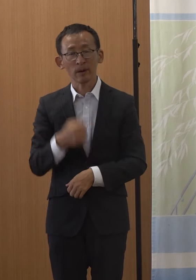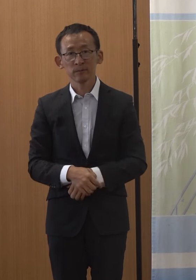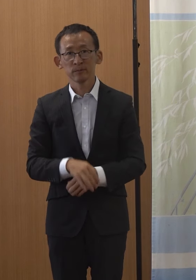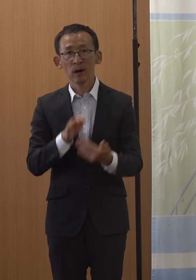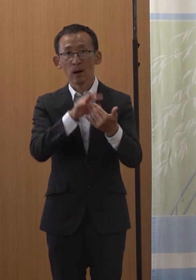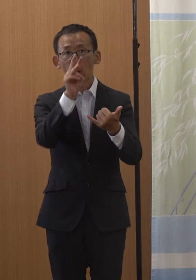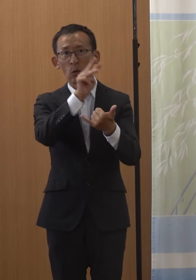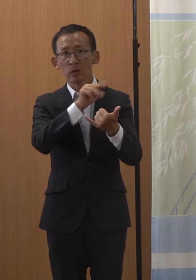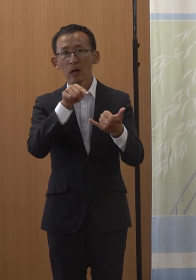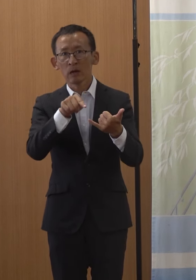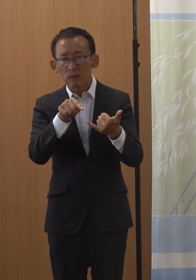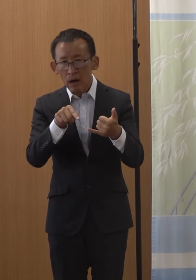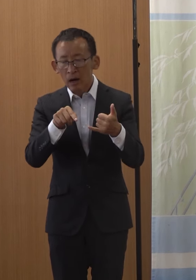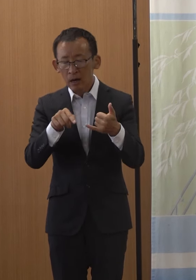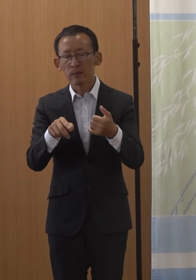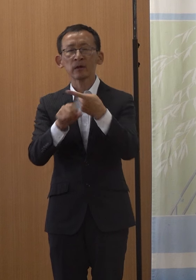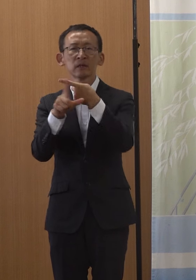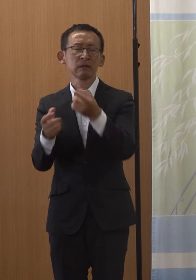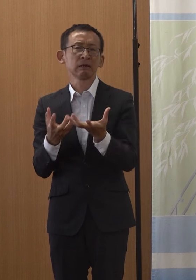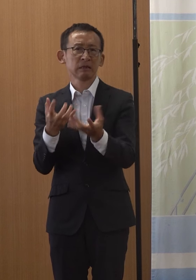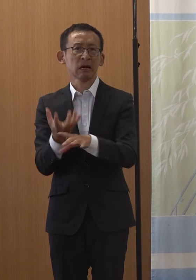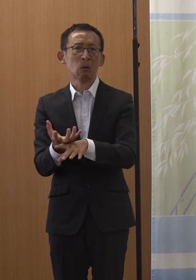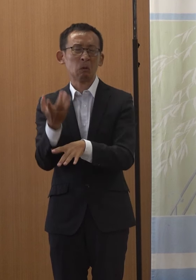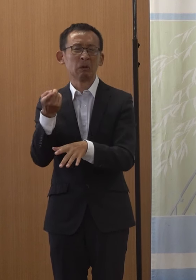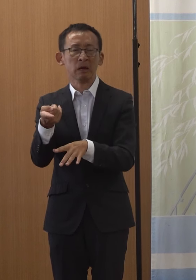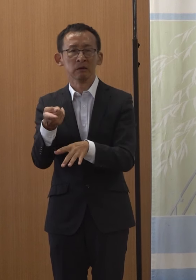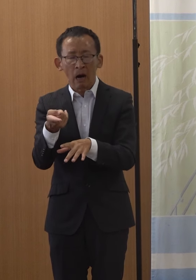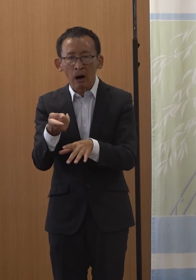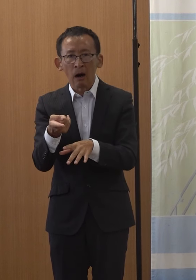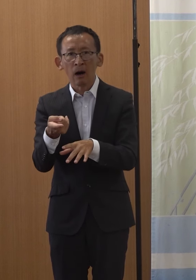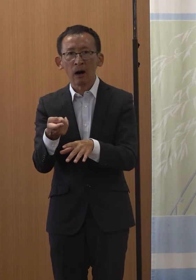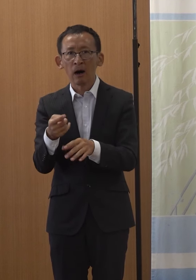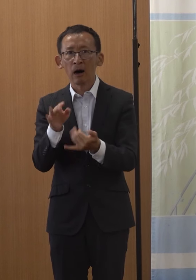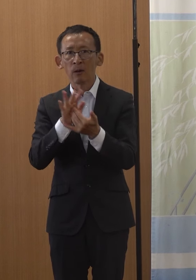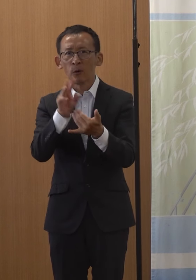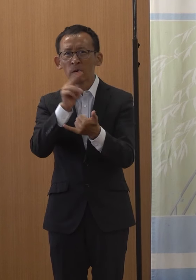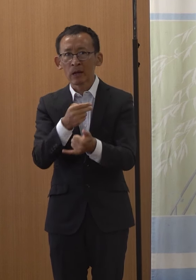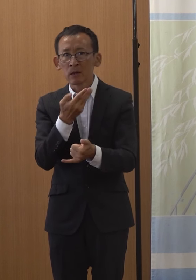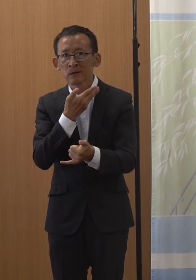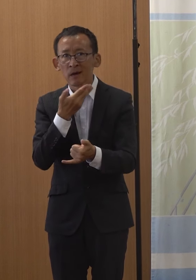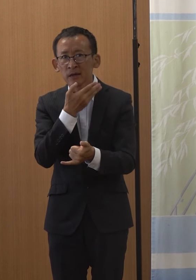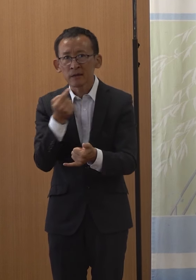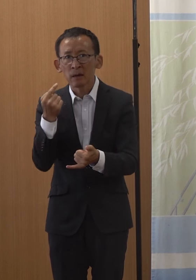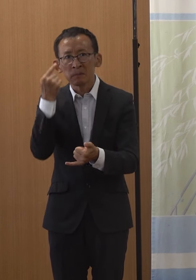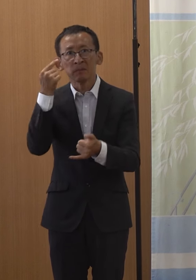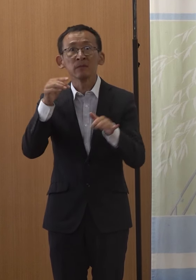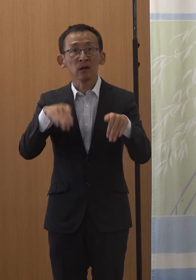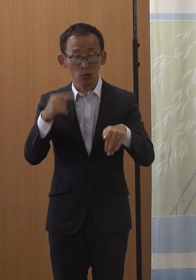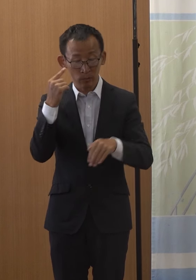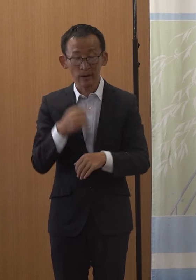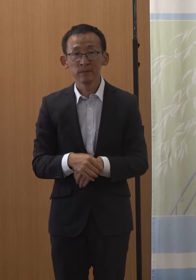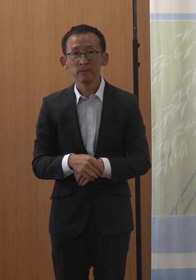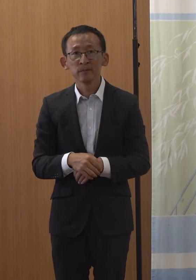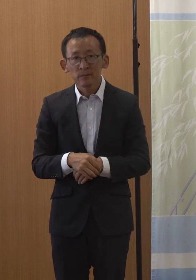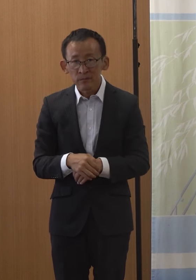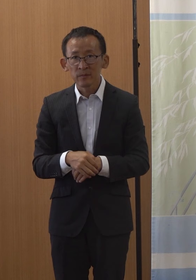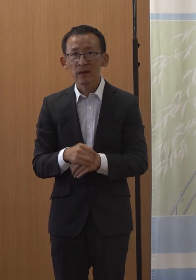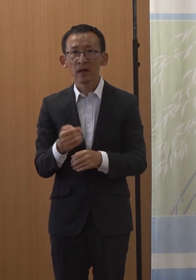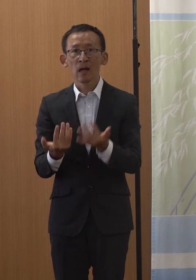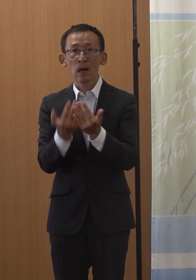震があったことを踏まえてさらに危機感が、強まったということだと思います。森本富樫断層の、走る都心地区